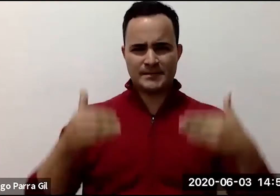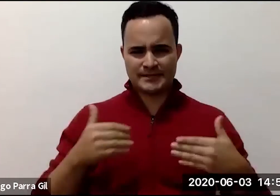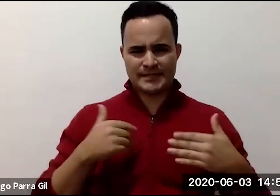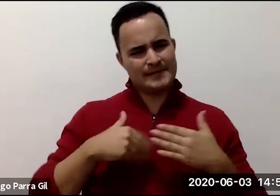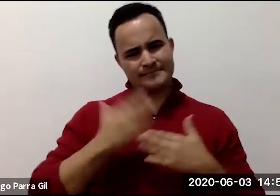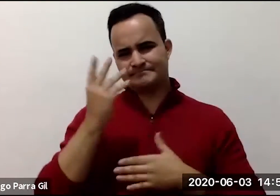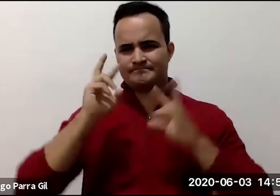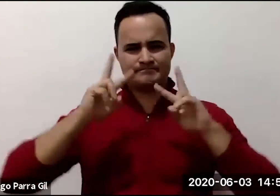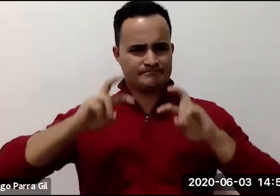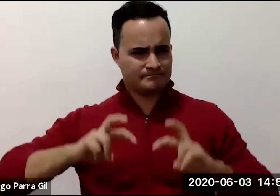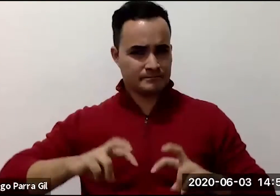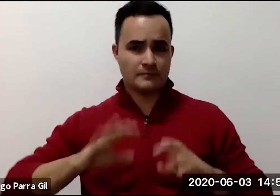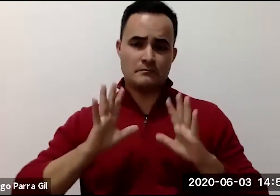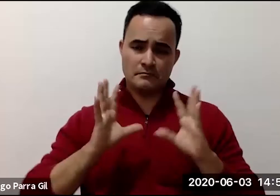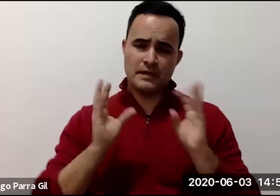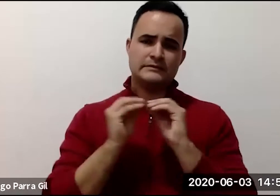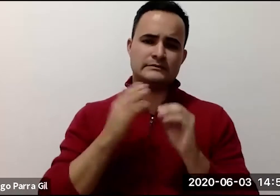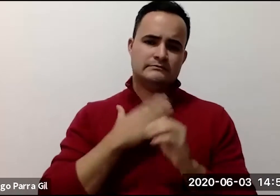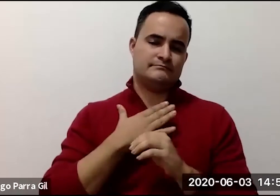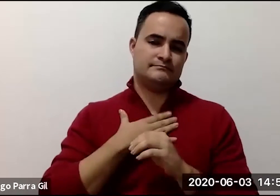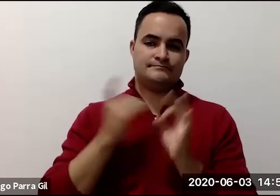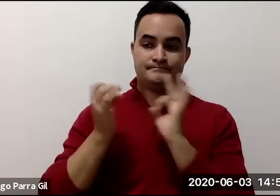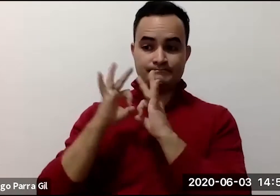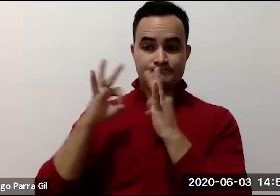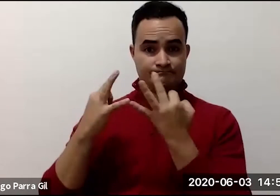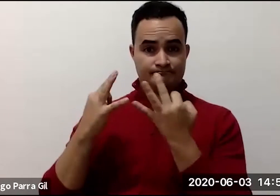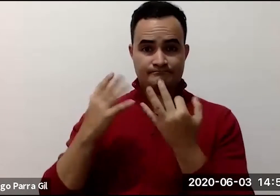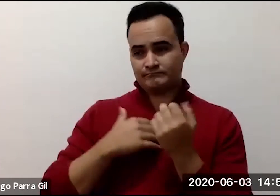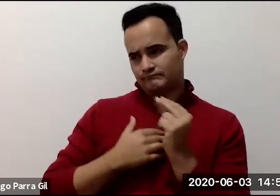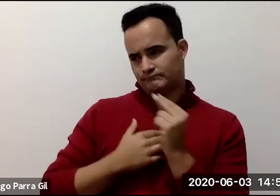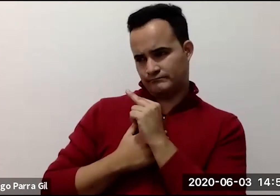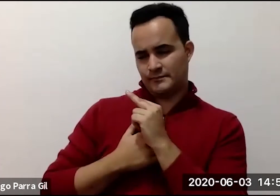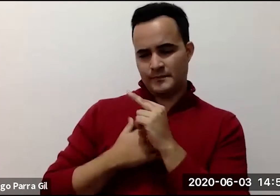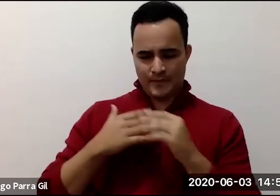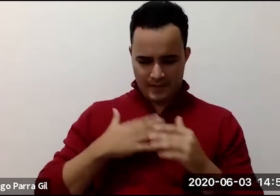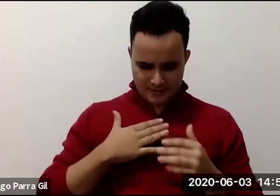de mi familia, ya que la enfermedad es